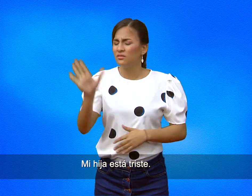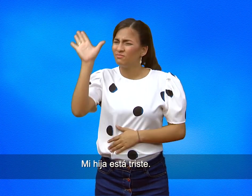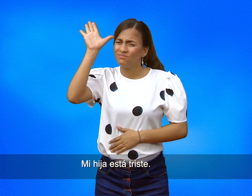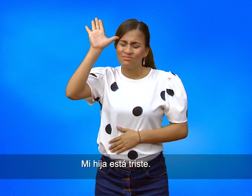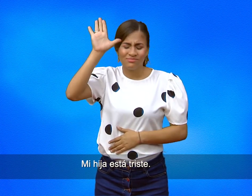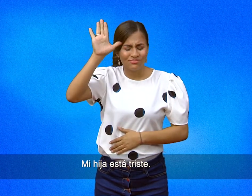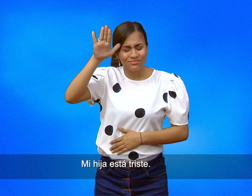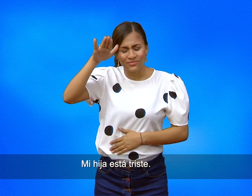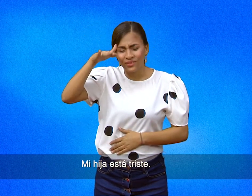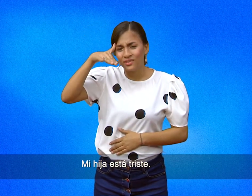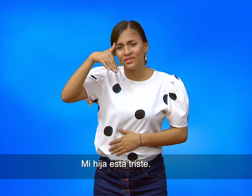está triste.